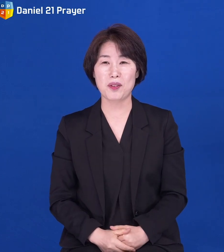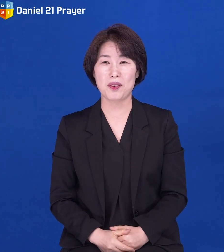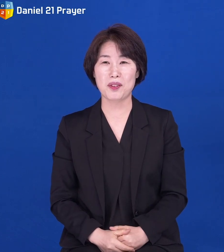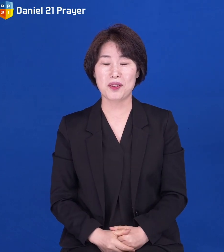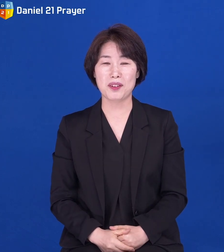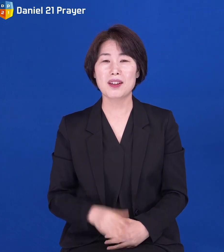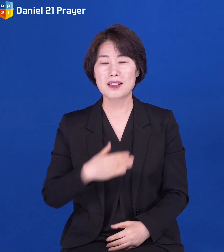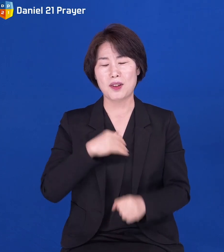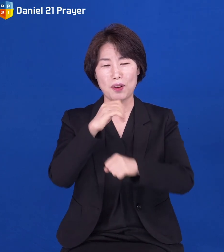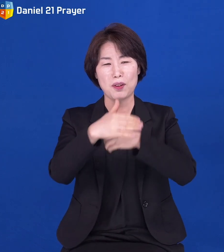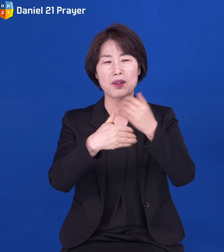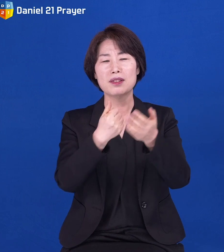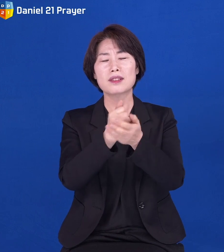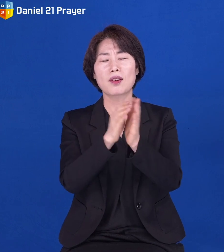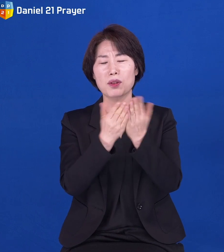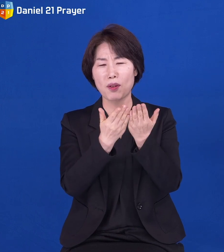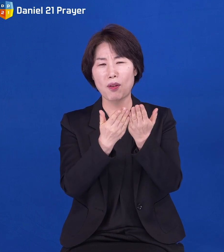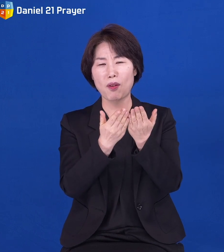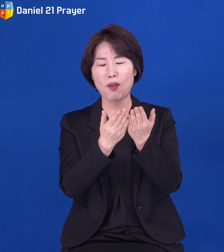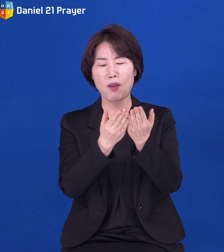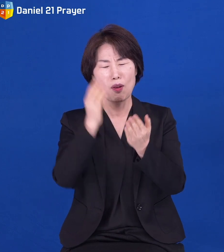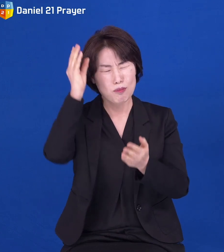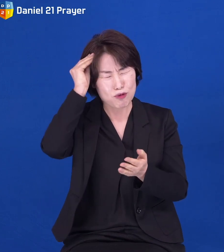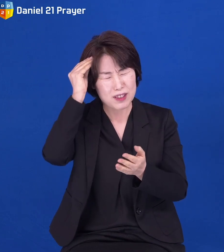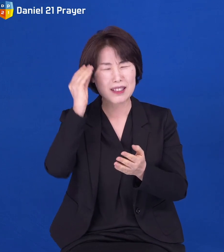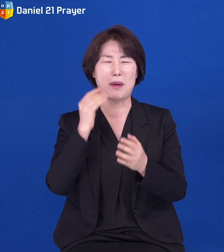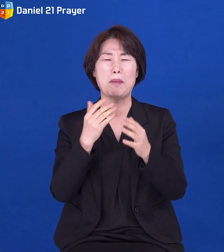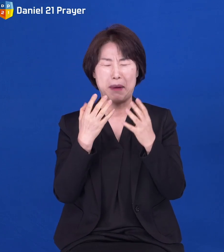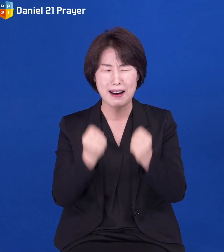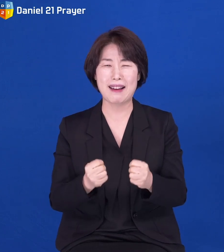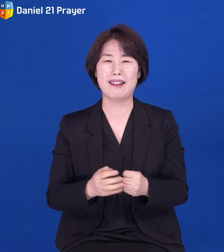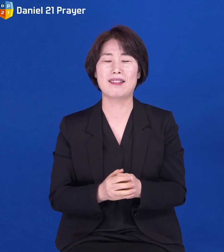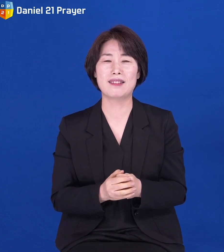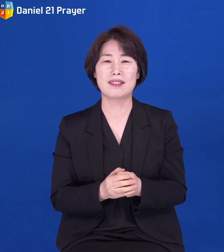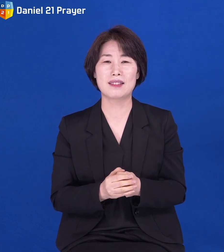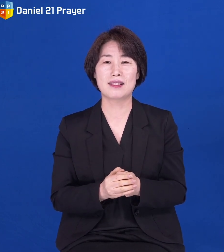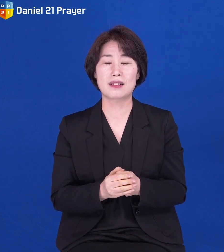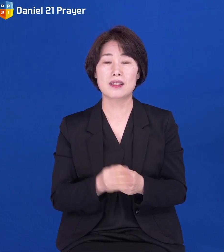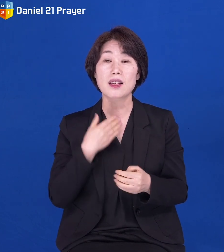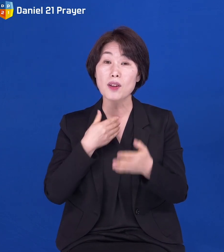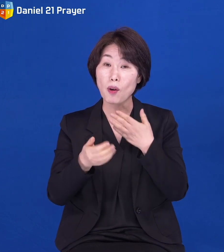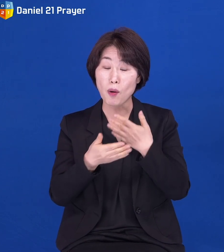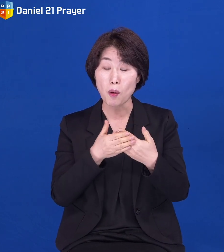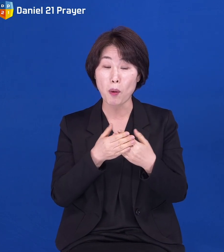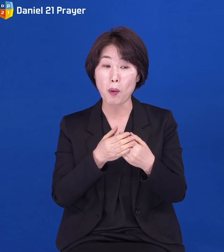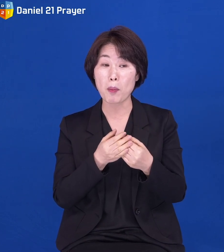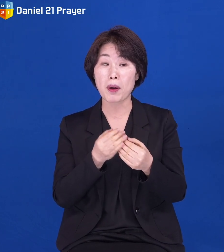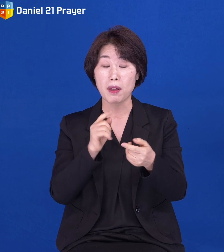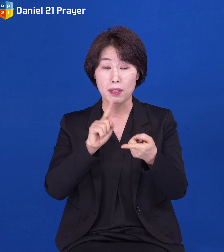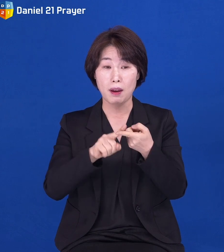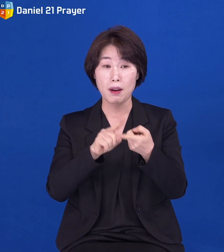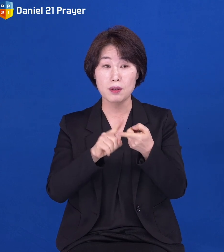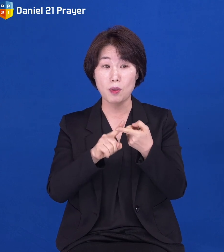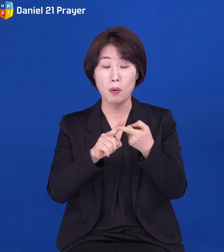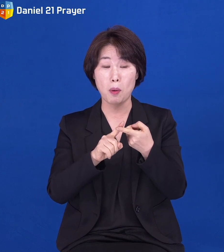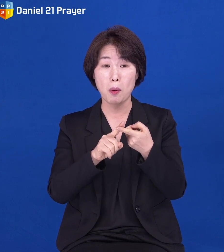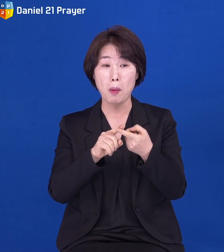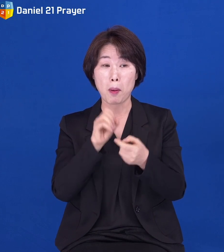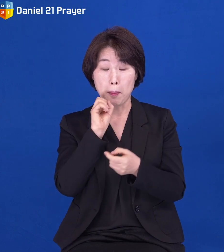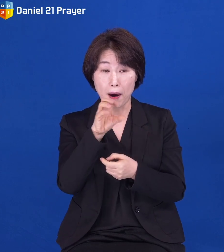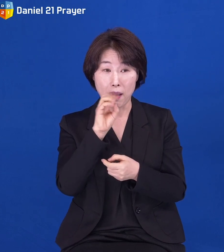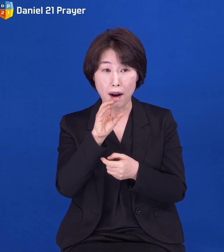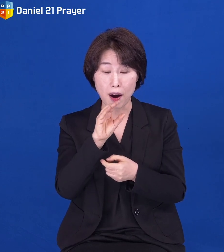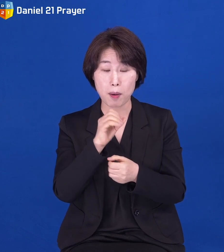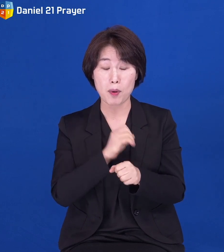많이 알지 못하죠. 그러니까 이제 저의 경험담을 막 얘기를 하면은 왜 이렇게 쟤는 왜 이렇게 신앙적인 얘기를 많이